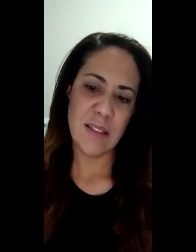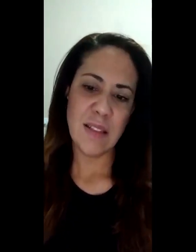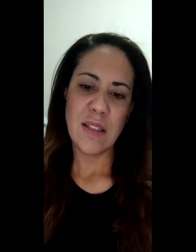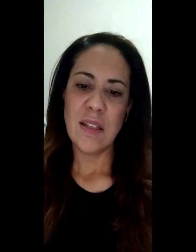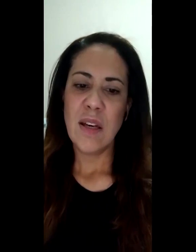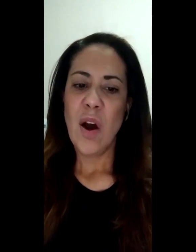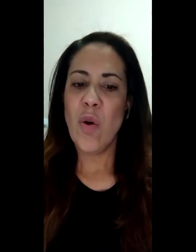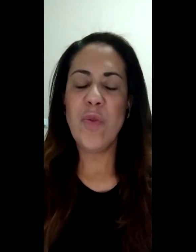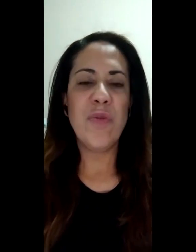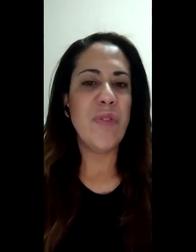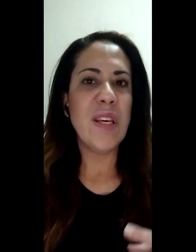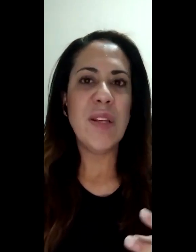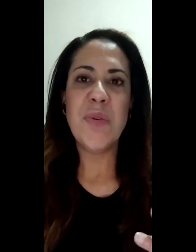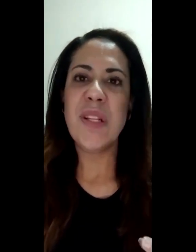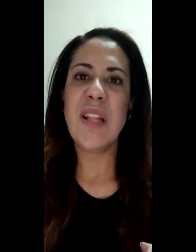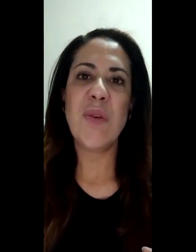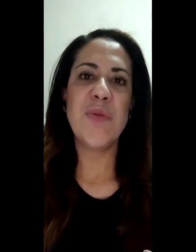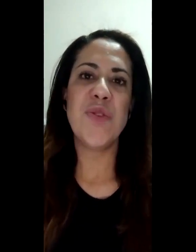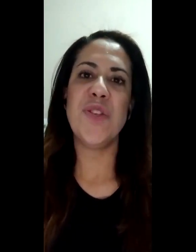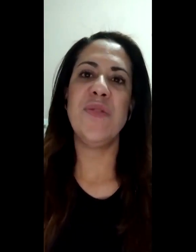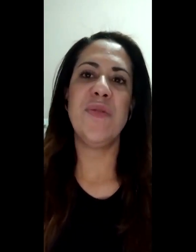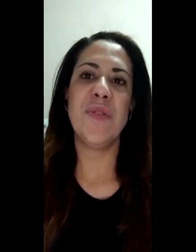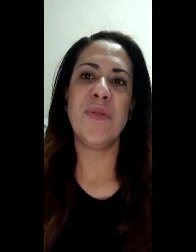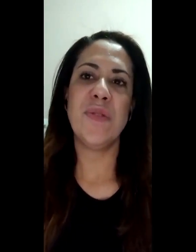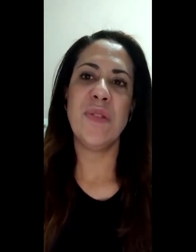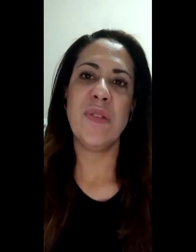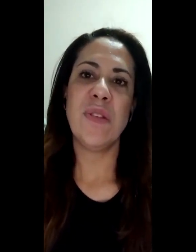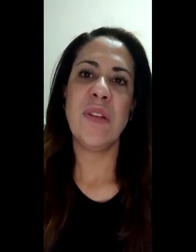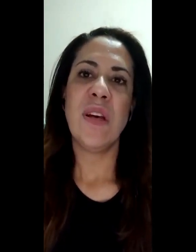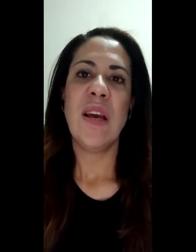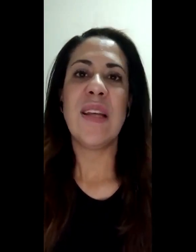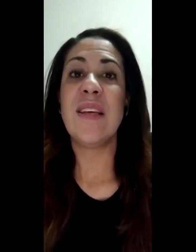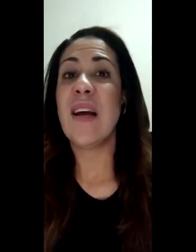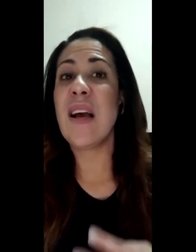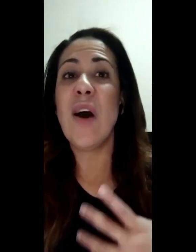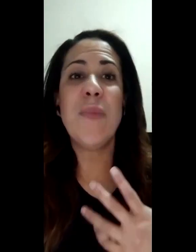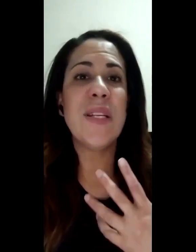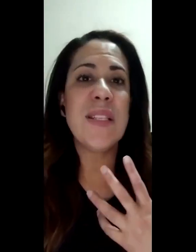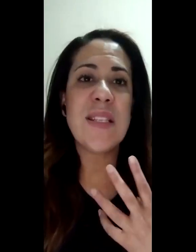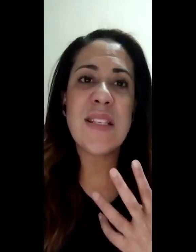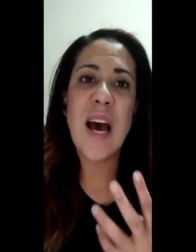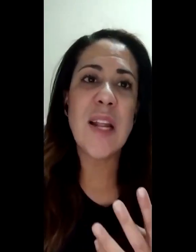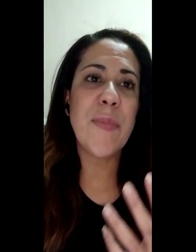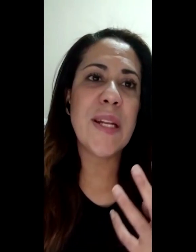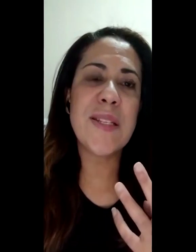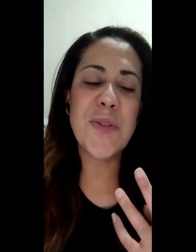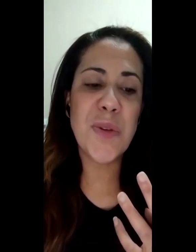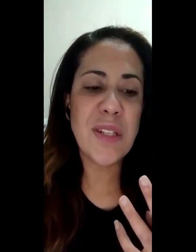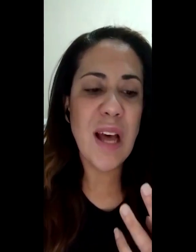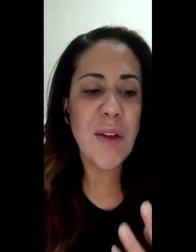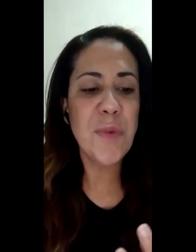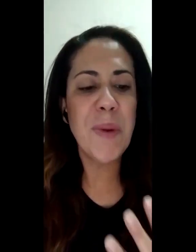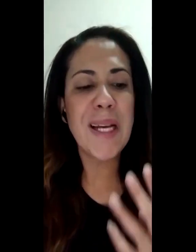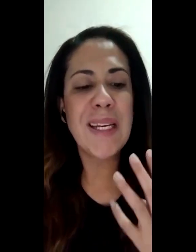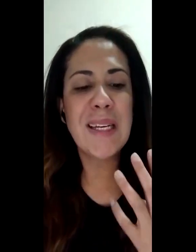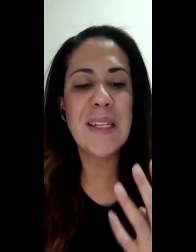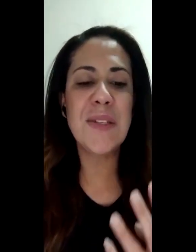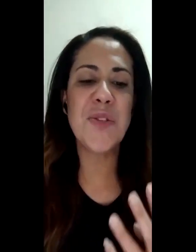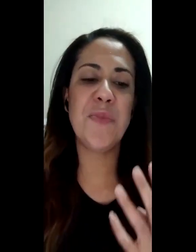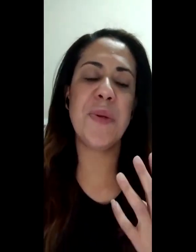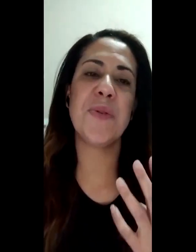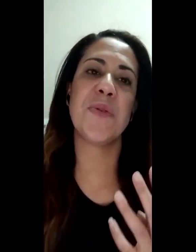Siddhartha, ouvir o inaudível é ter a calma necessária para se tornar